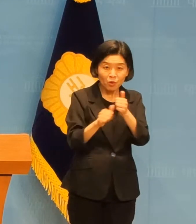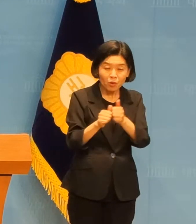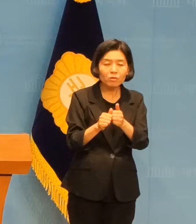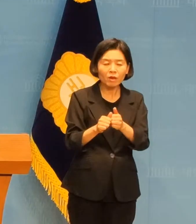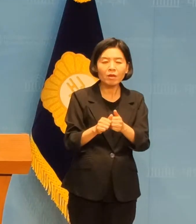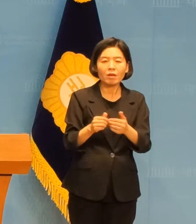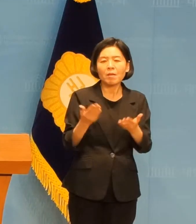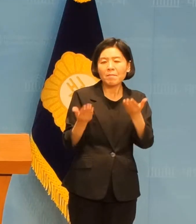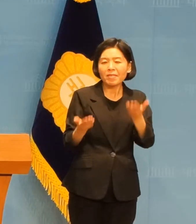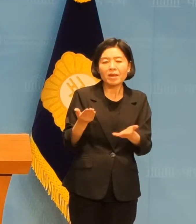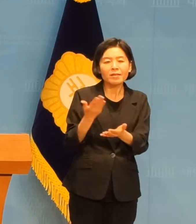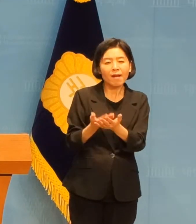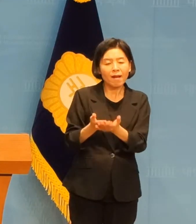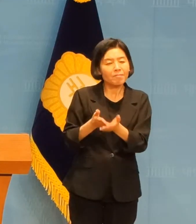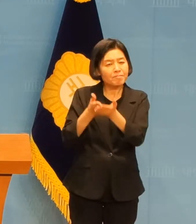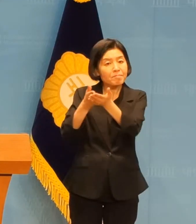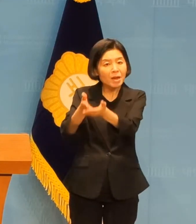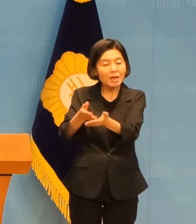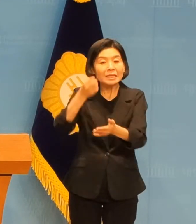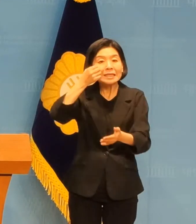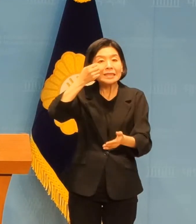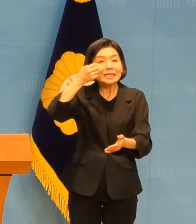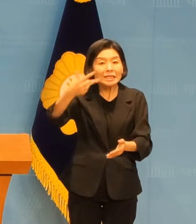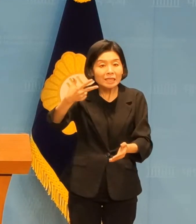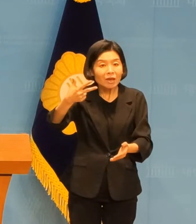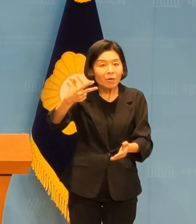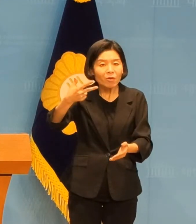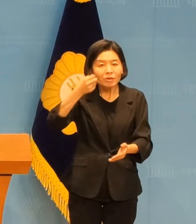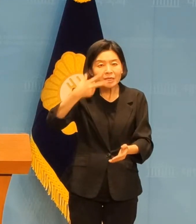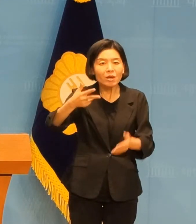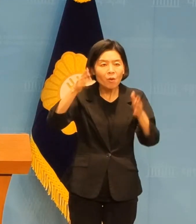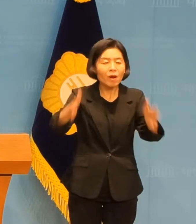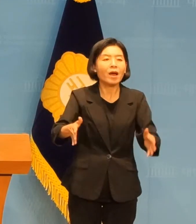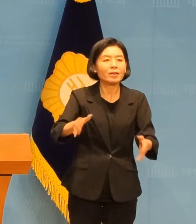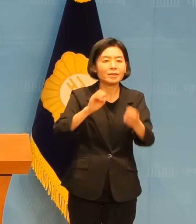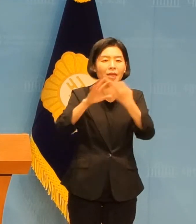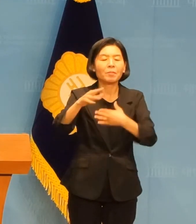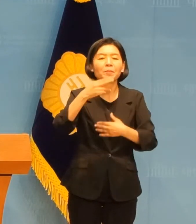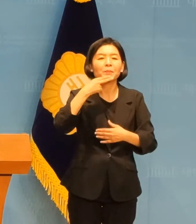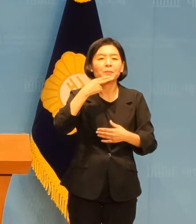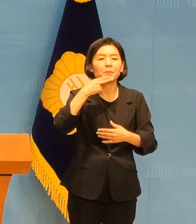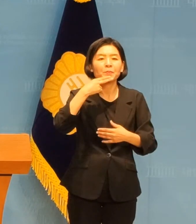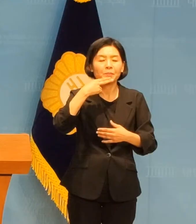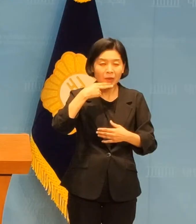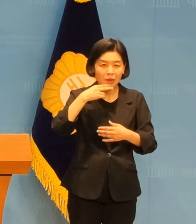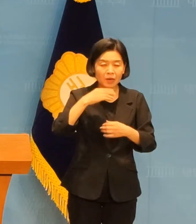7개월이 지나도록 결론에 답을 하지 않았습니다. 그리고